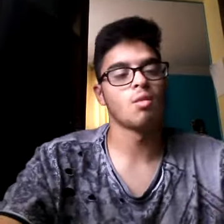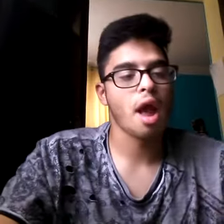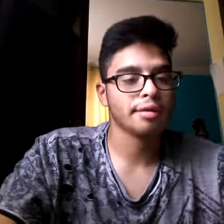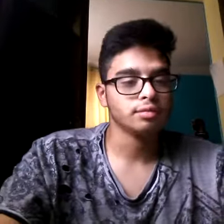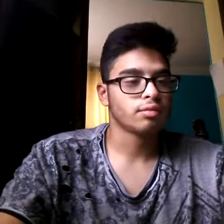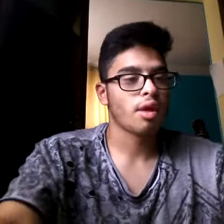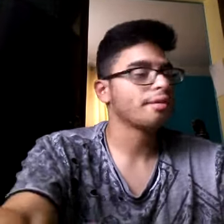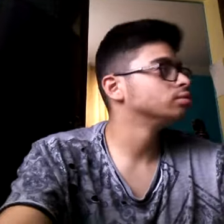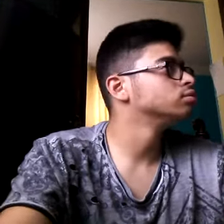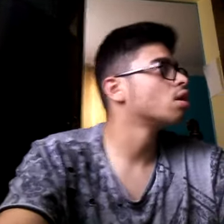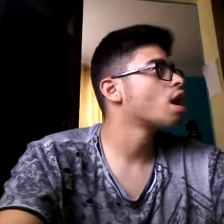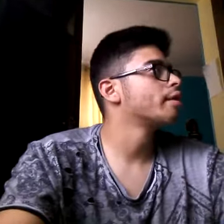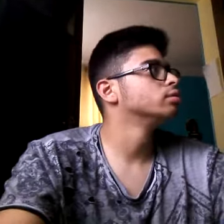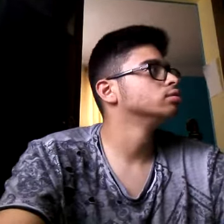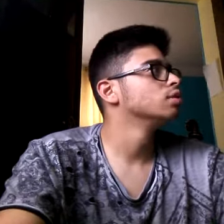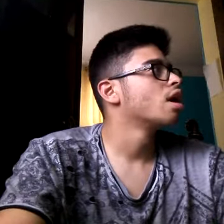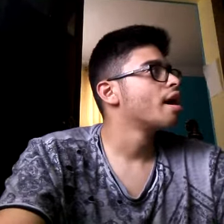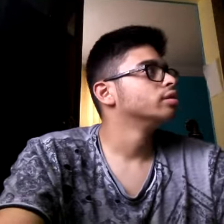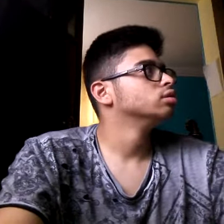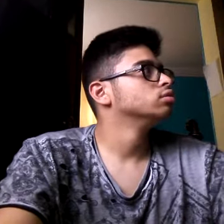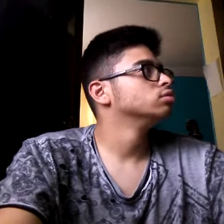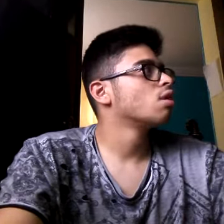Muy buenas tardes y gracias por acompañarnos.